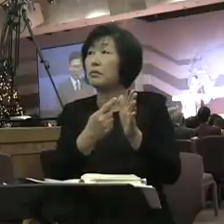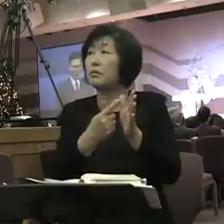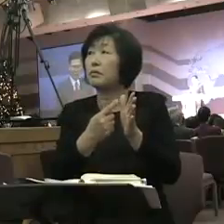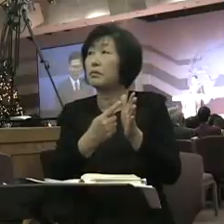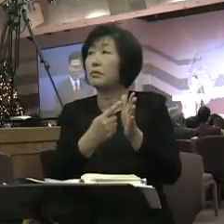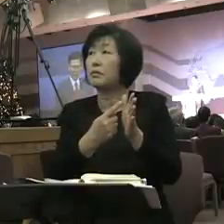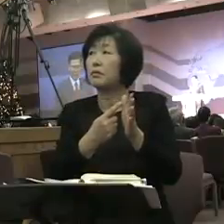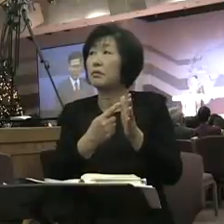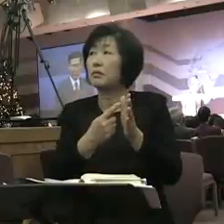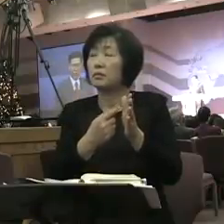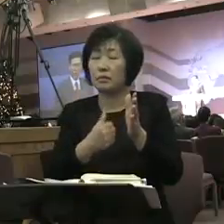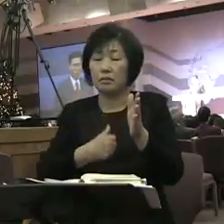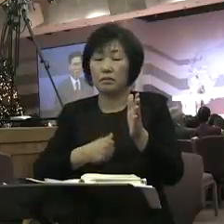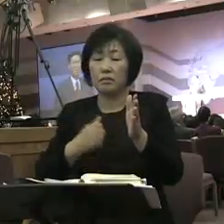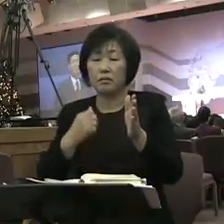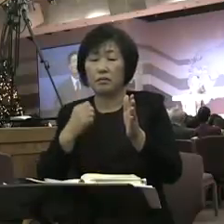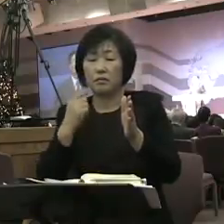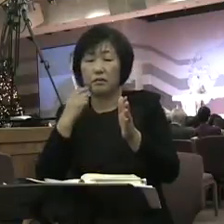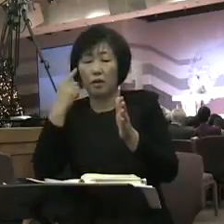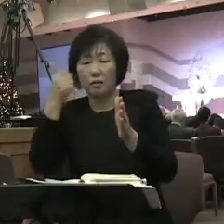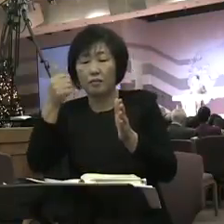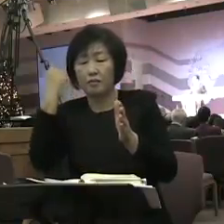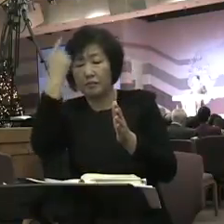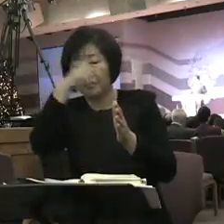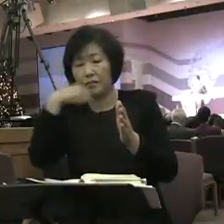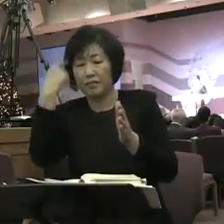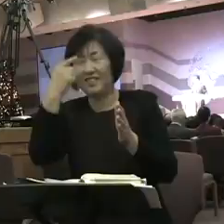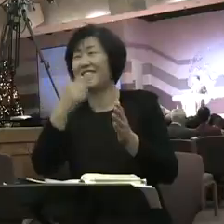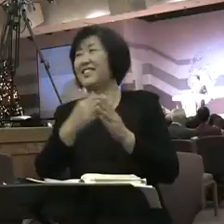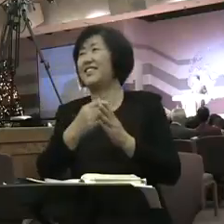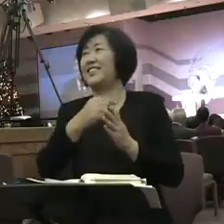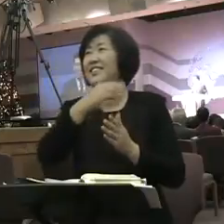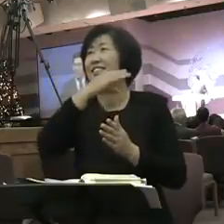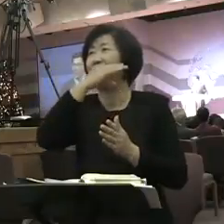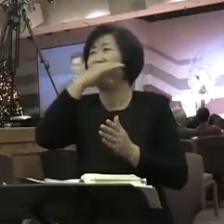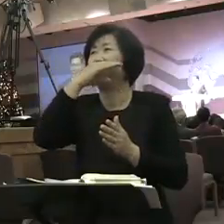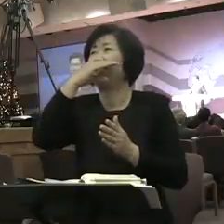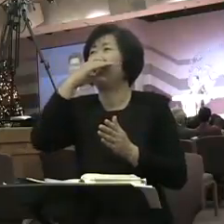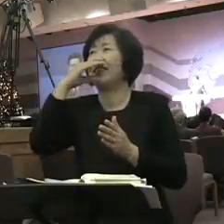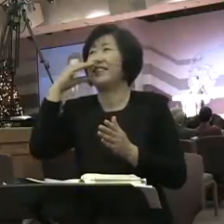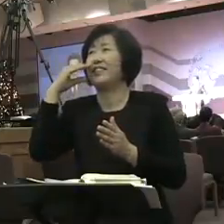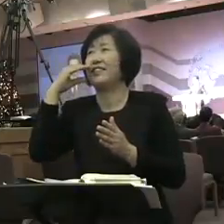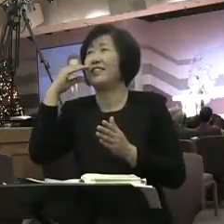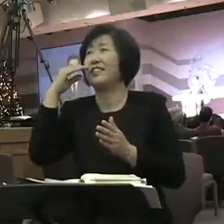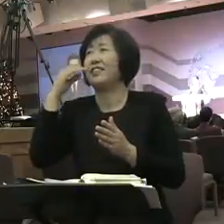너무너무 닮았습니다. 엄청나게 준수하게 생겼어요.